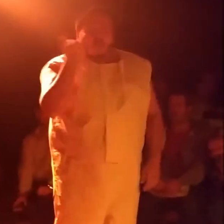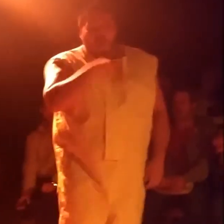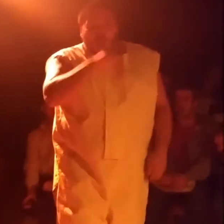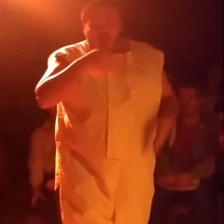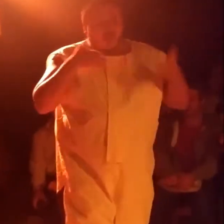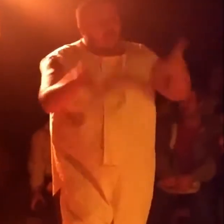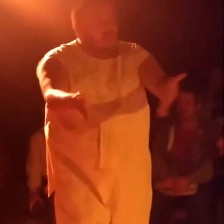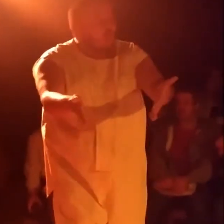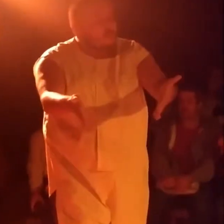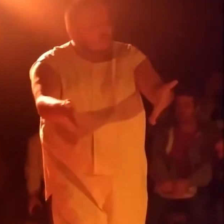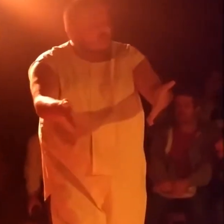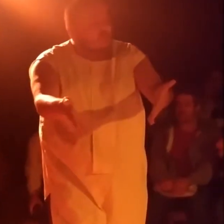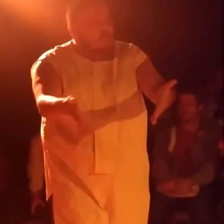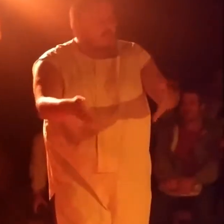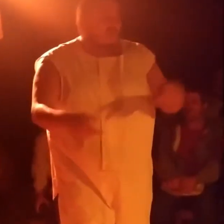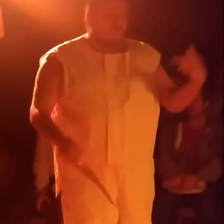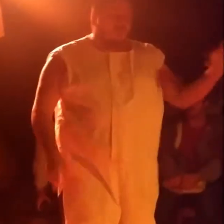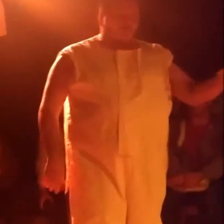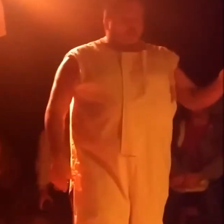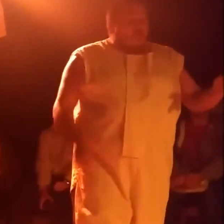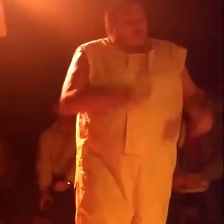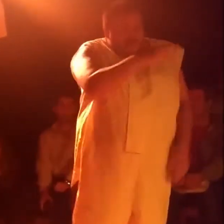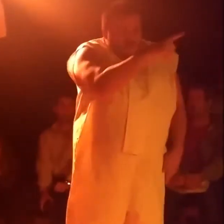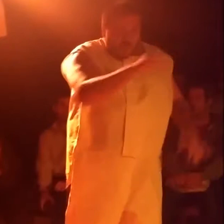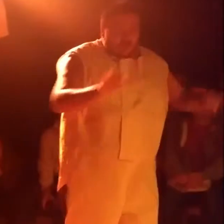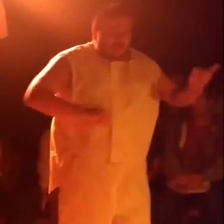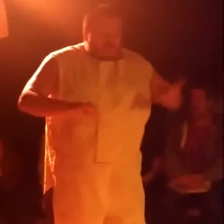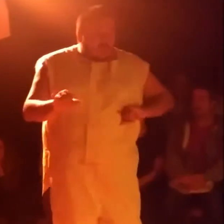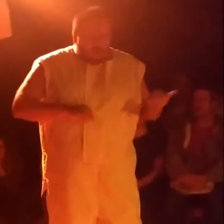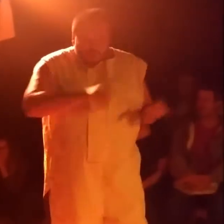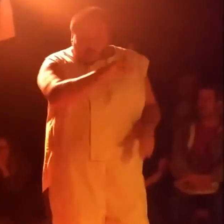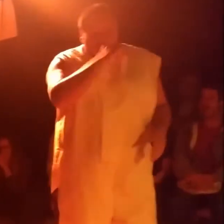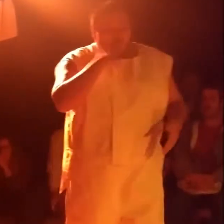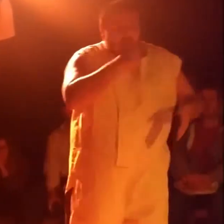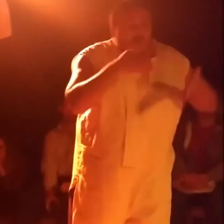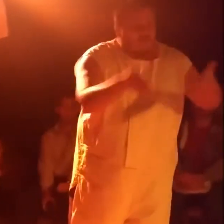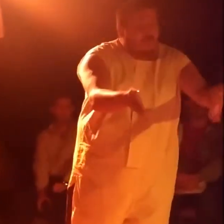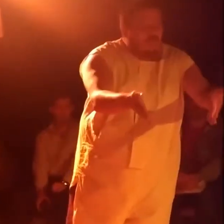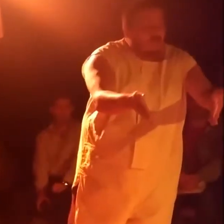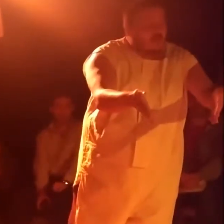sua mãe. O senhor sofreu naquele dia?